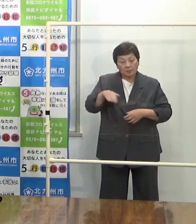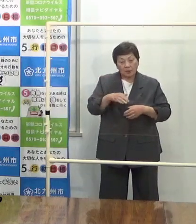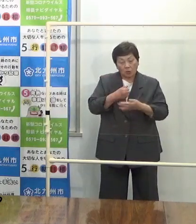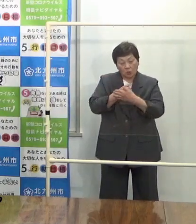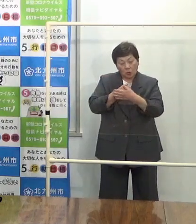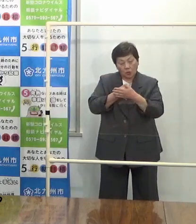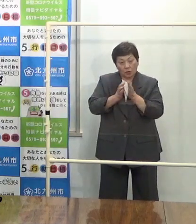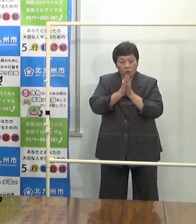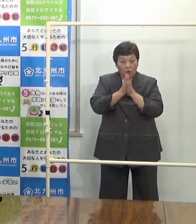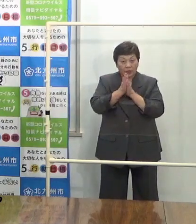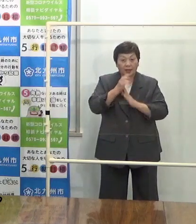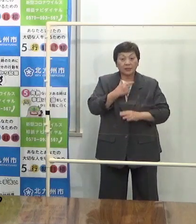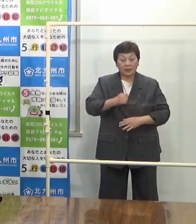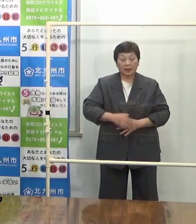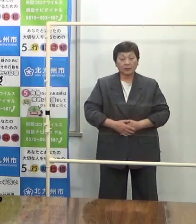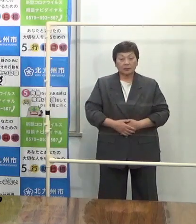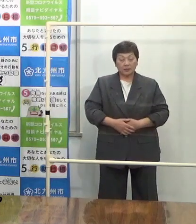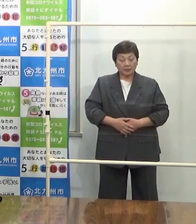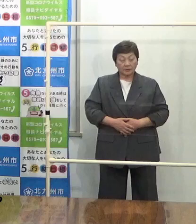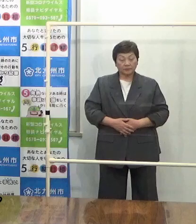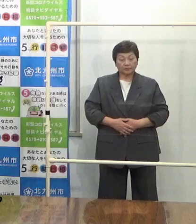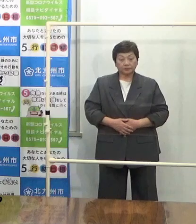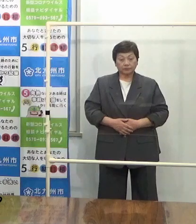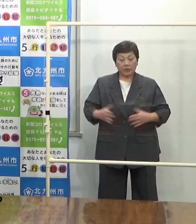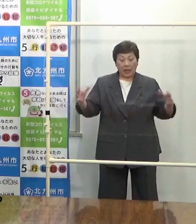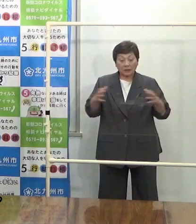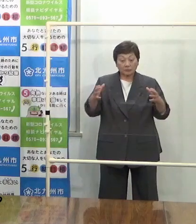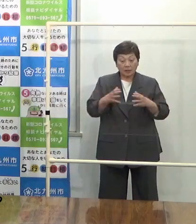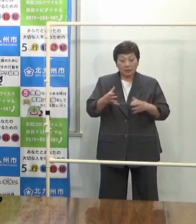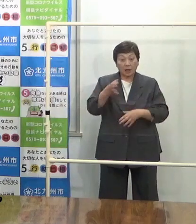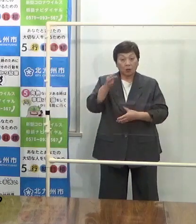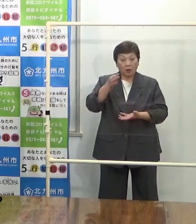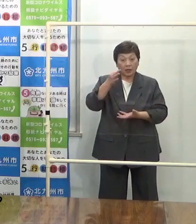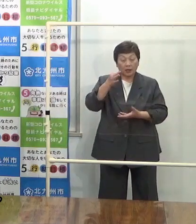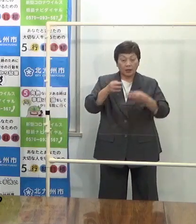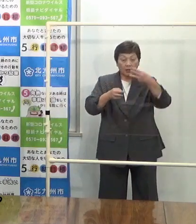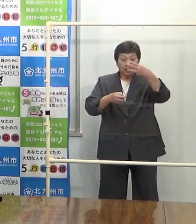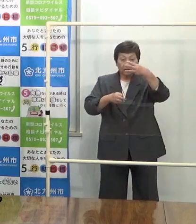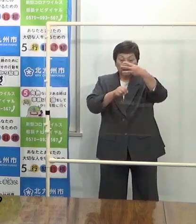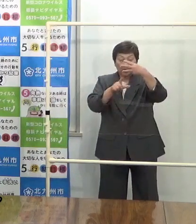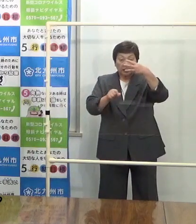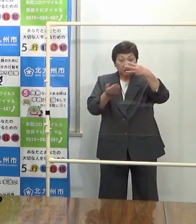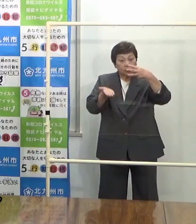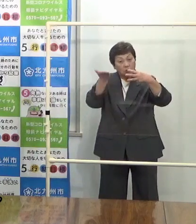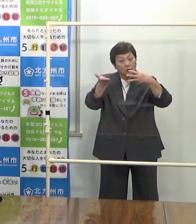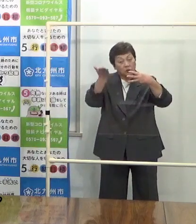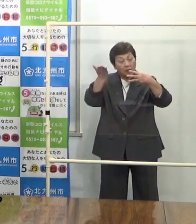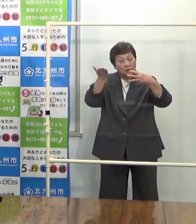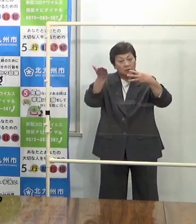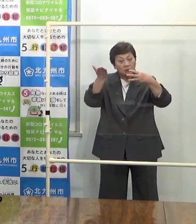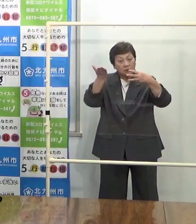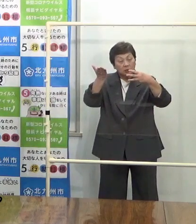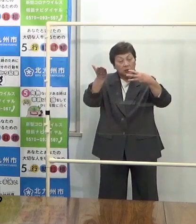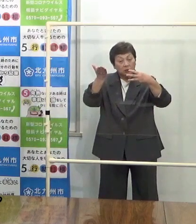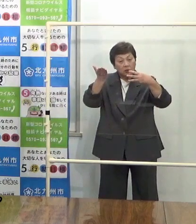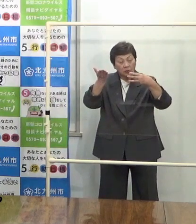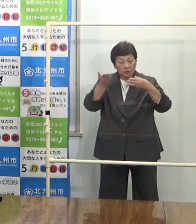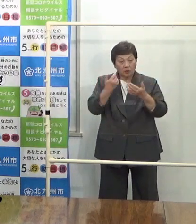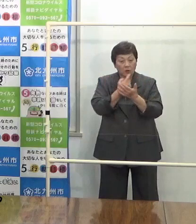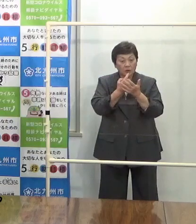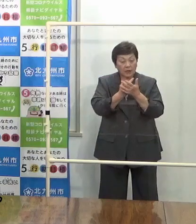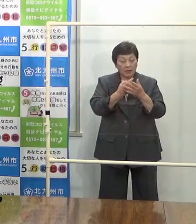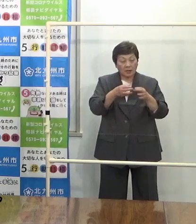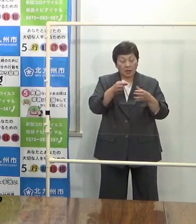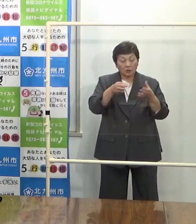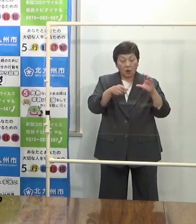をお願いしたいと思います。なお集まった資金は3月上旬を目途に参加店舗にお